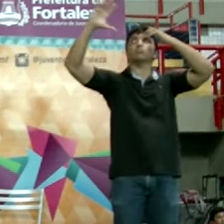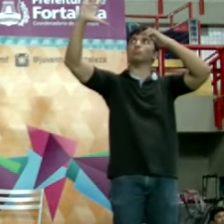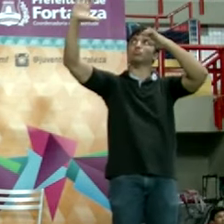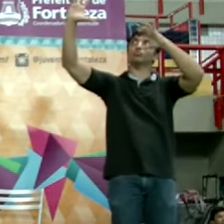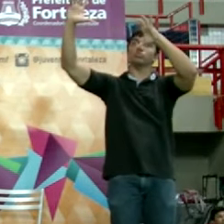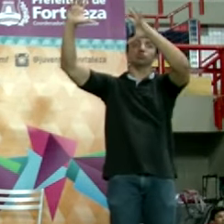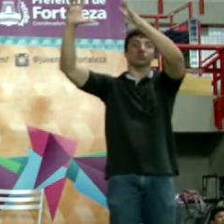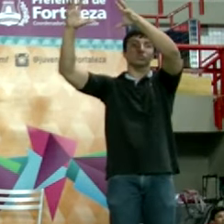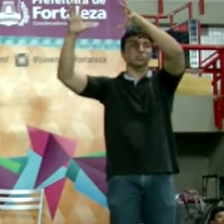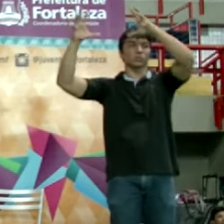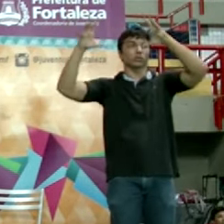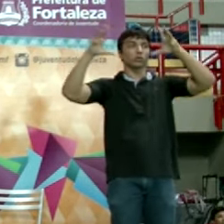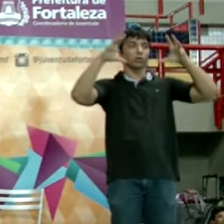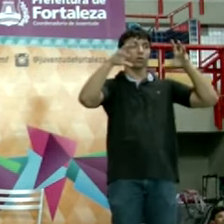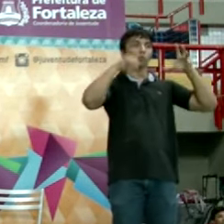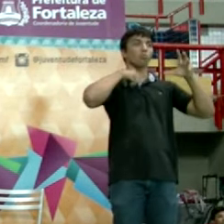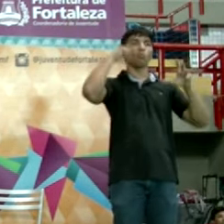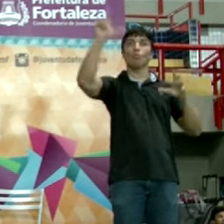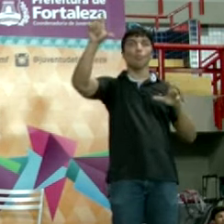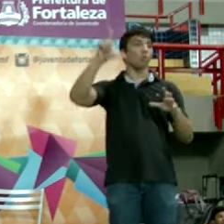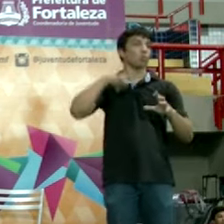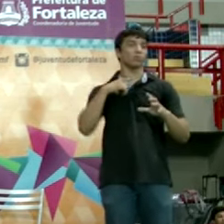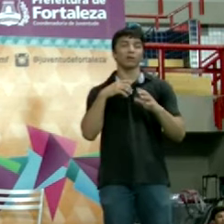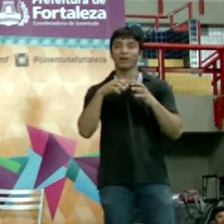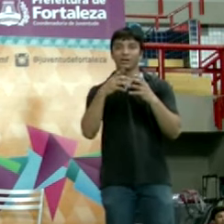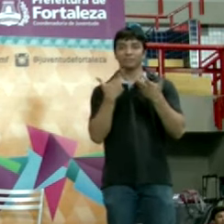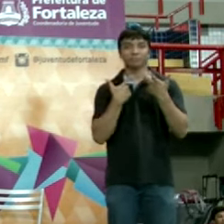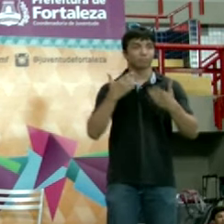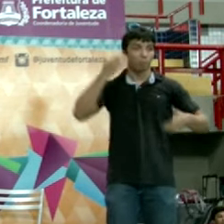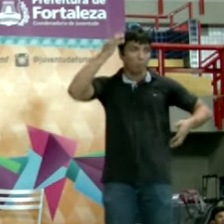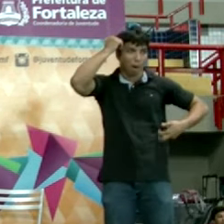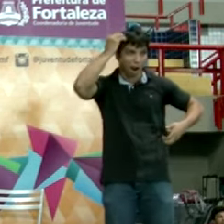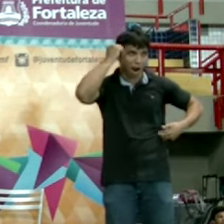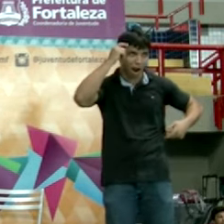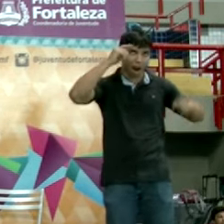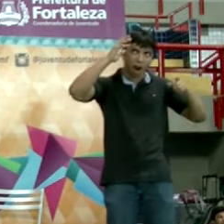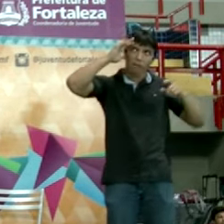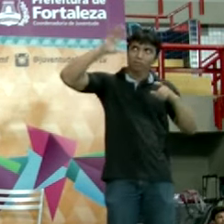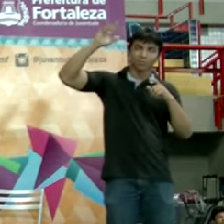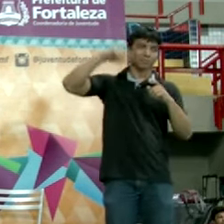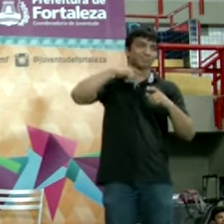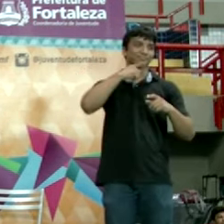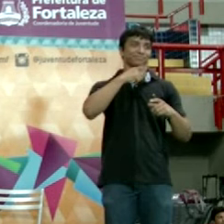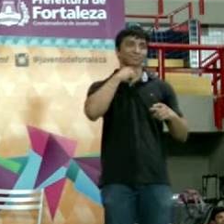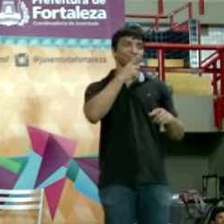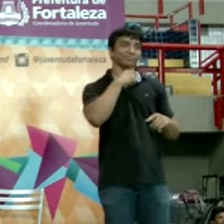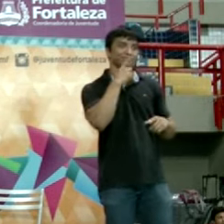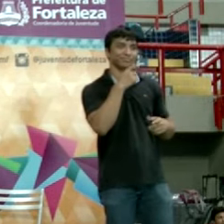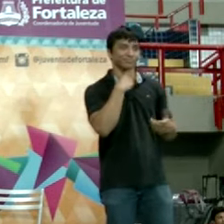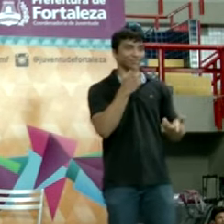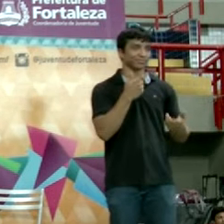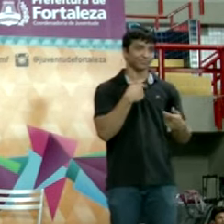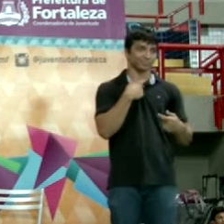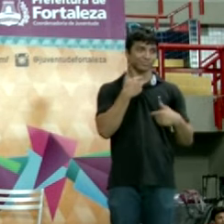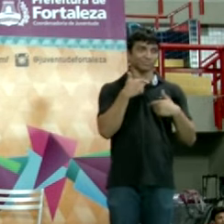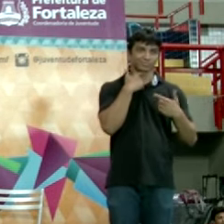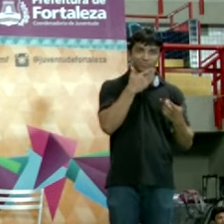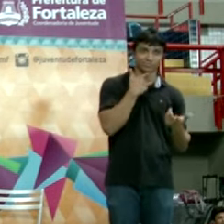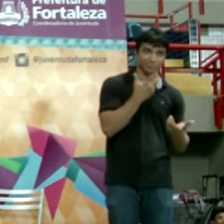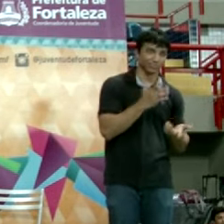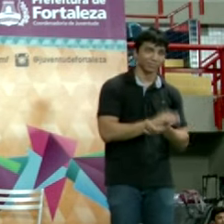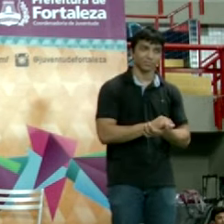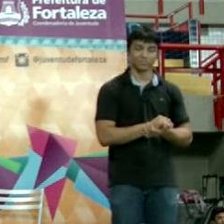Nenhum outro animal consegue fazer isso. O macaco não consegue planejar. Vou comer uma banana daqui a pouco. Não.